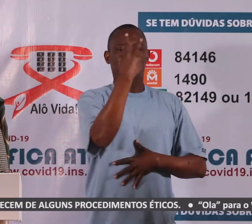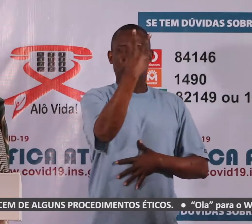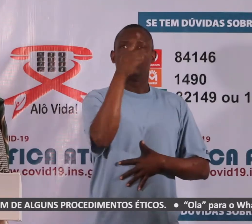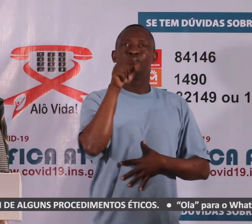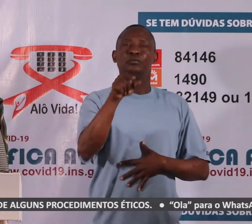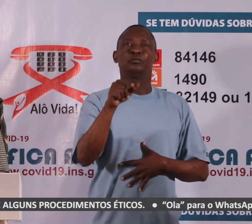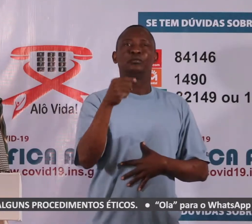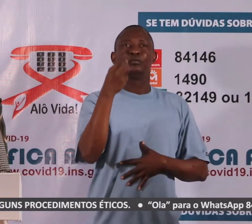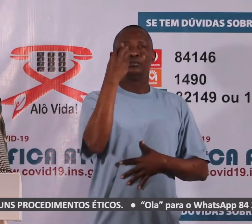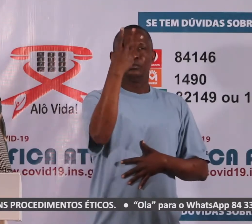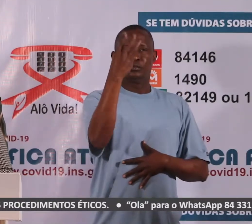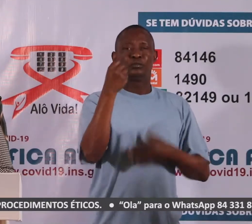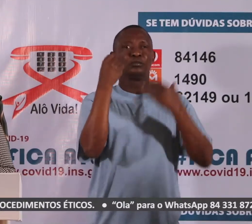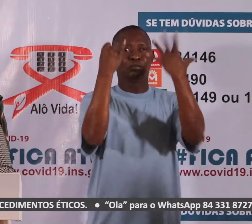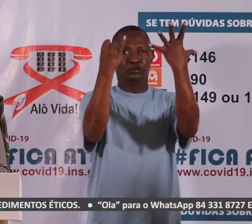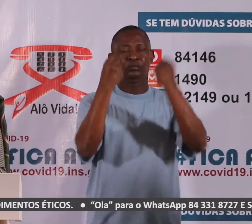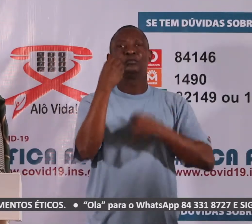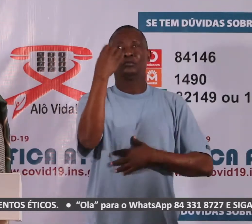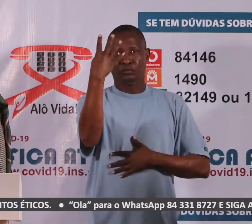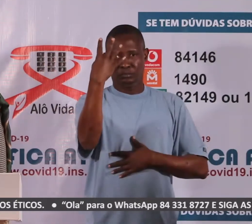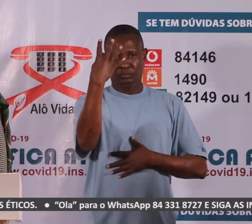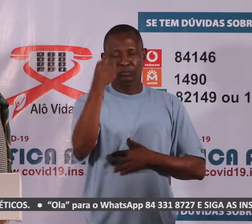2.364 pessoas.